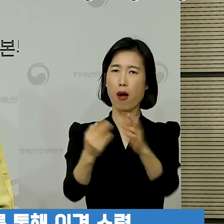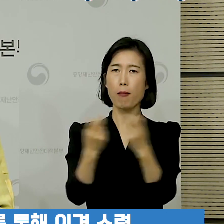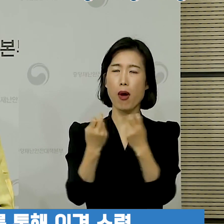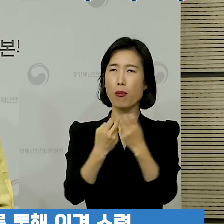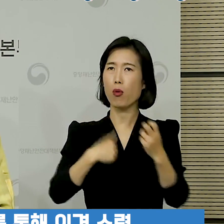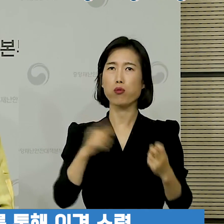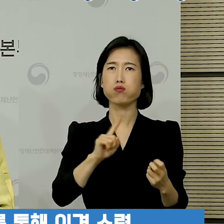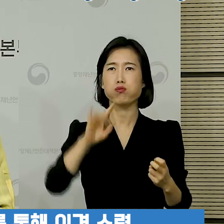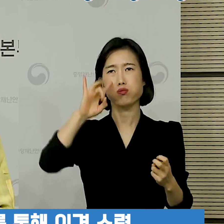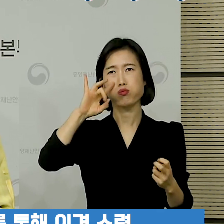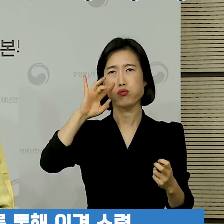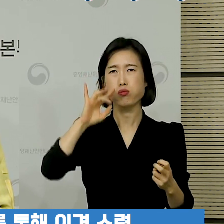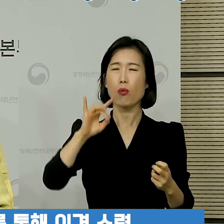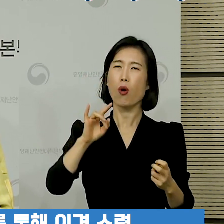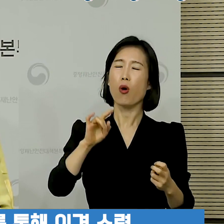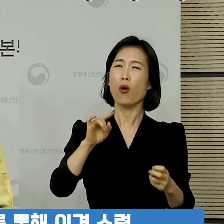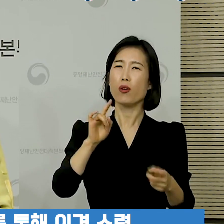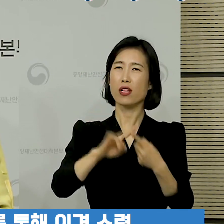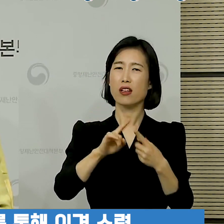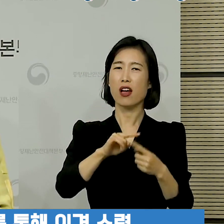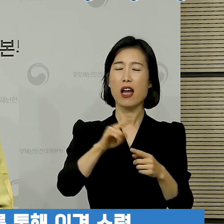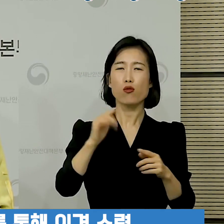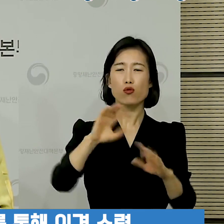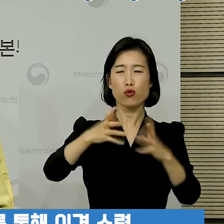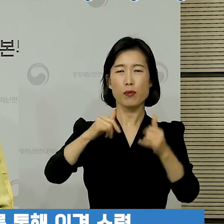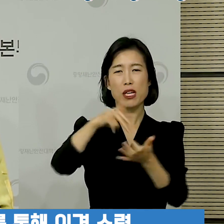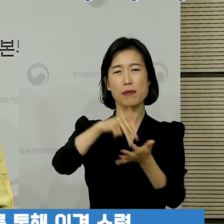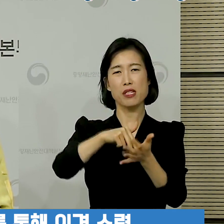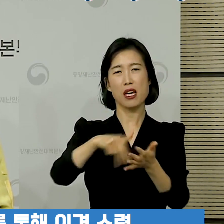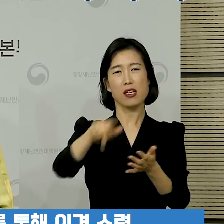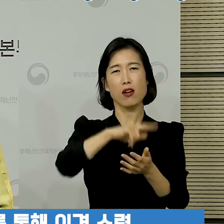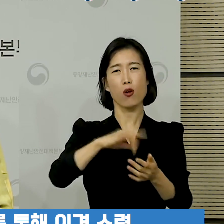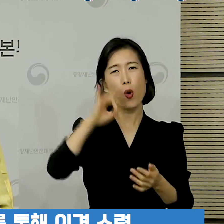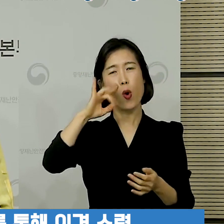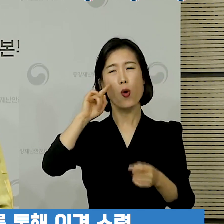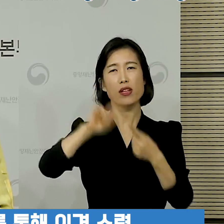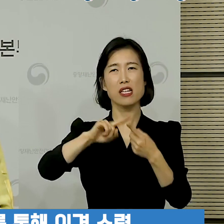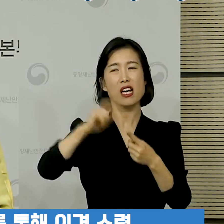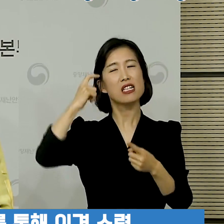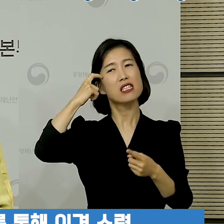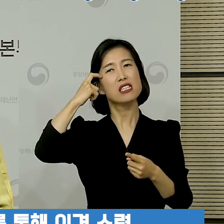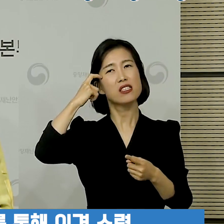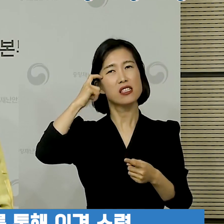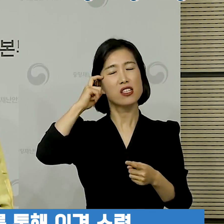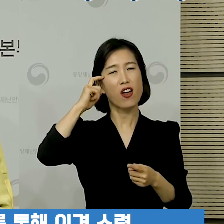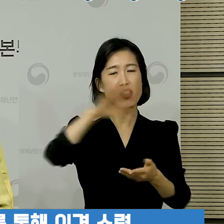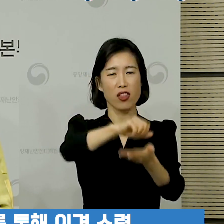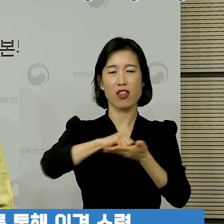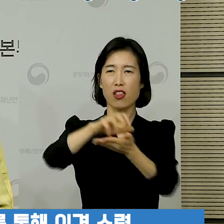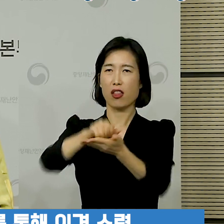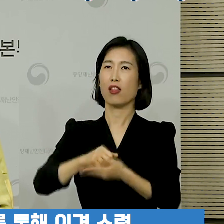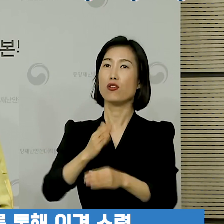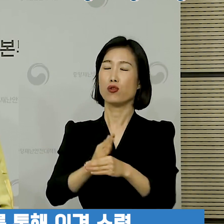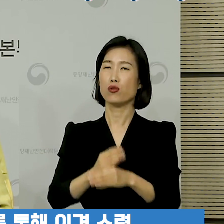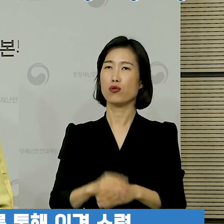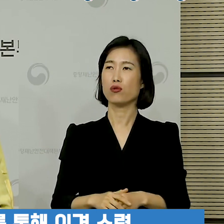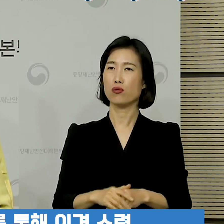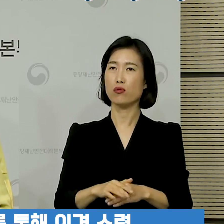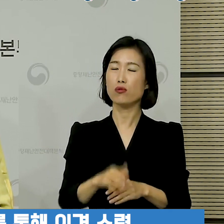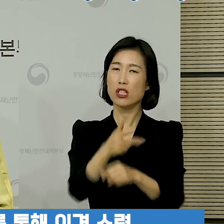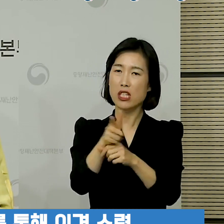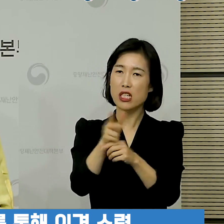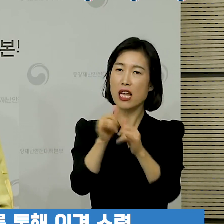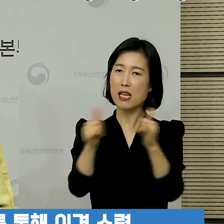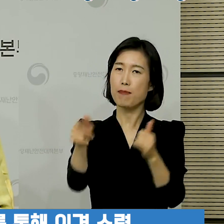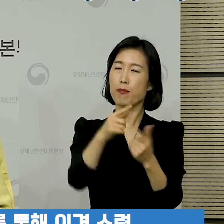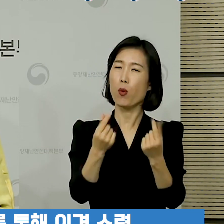그 해당 순간의 그런 상황에 대해서 쭉 그 의견을 받고 있는 중입니다. 그래서 아마 기자님들도 그렇고 뭐 보고 계신 국민분들이 있으면은